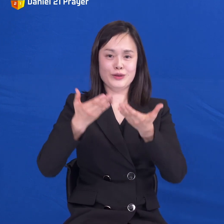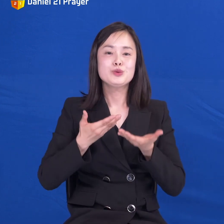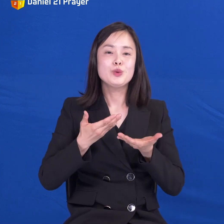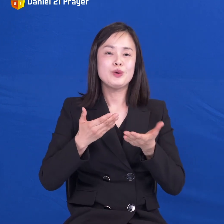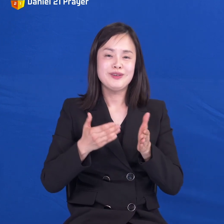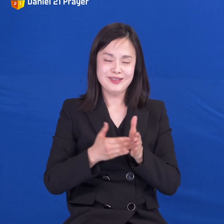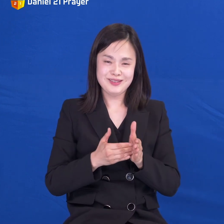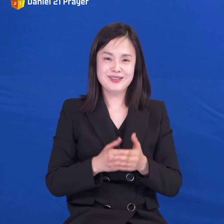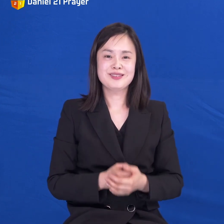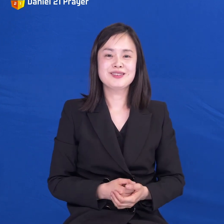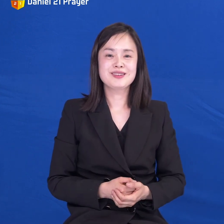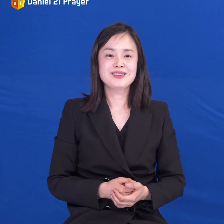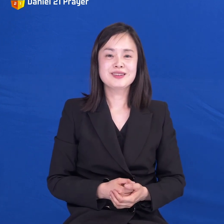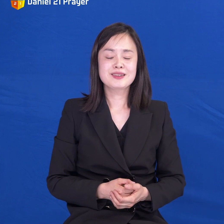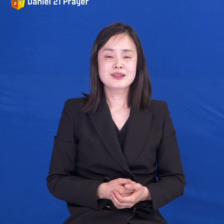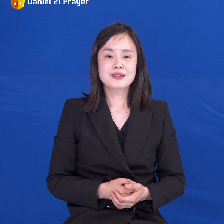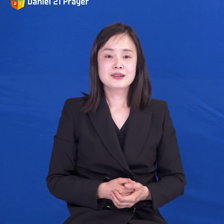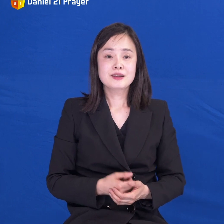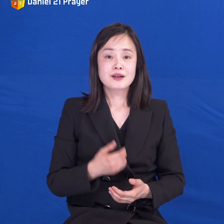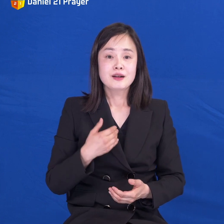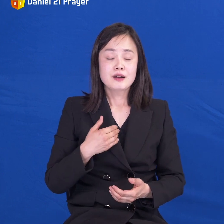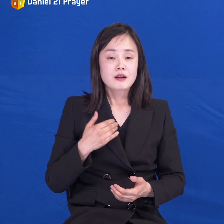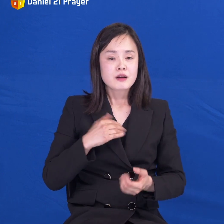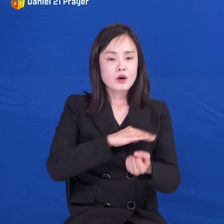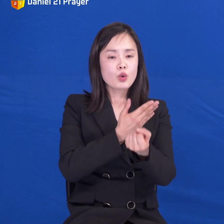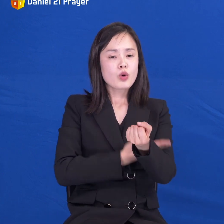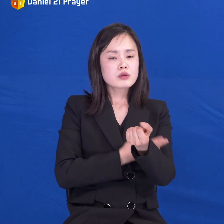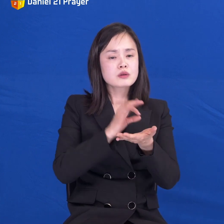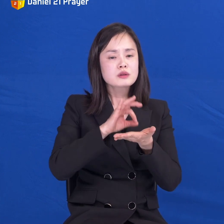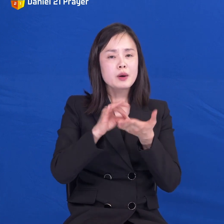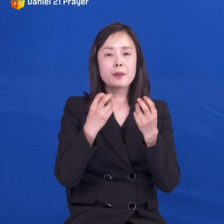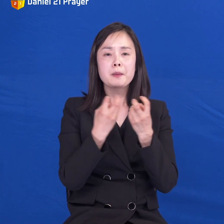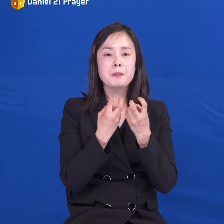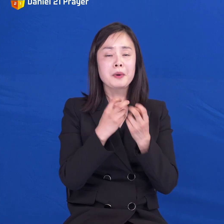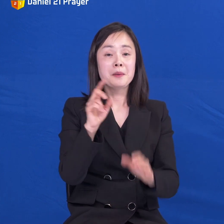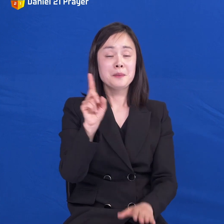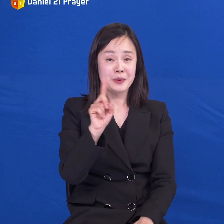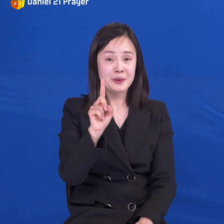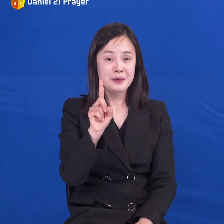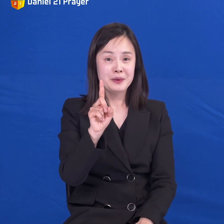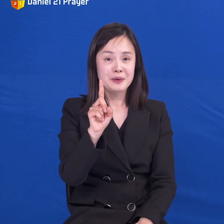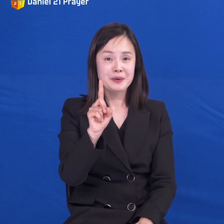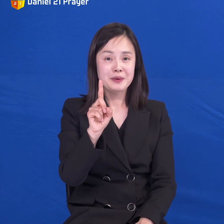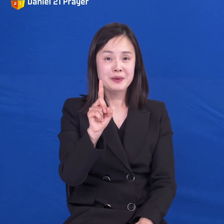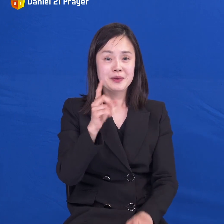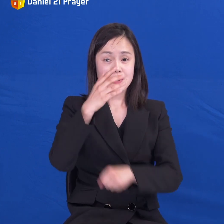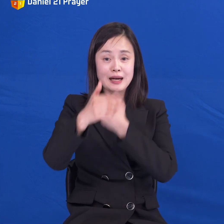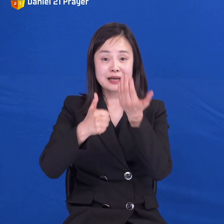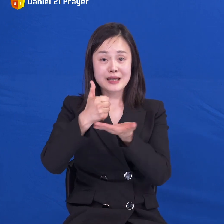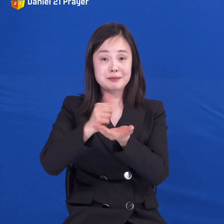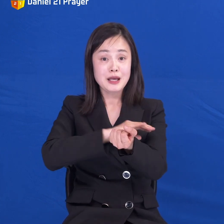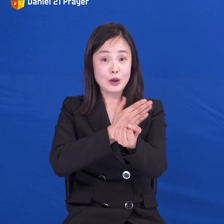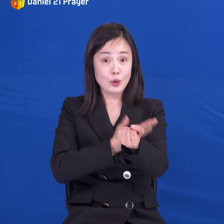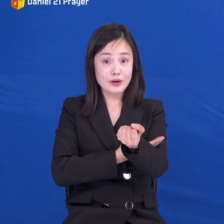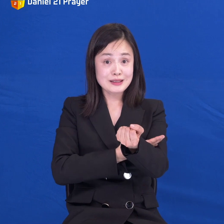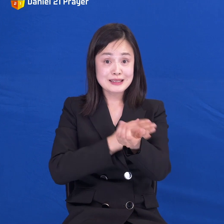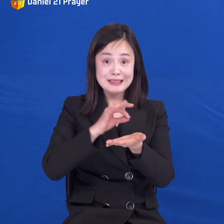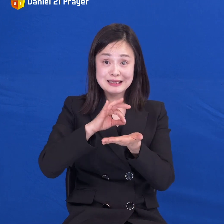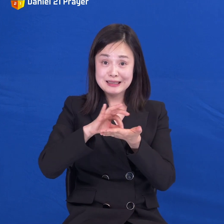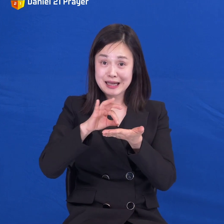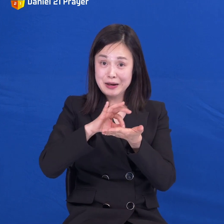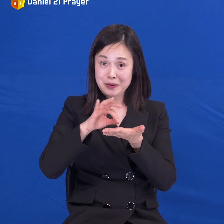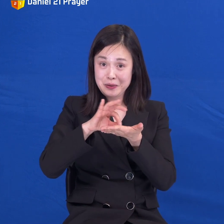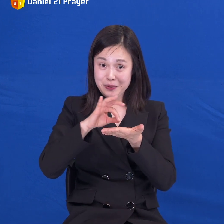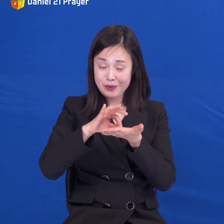그럼 우리가 어떻게 권능을 사용할 것인가? 이 권능을 사용하면 여러분 이 간증의 주인공들이